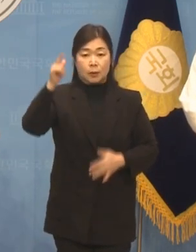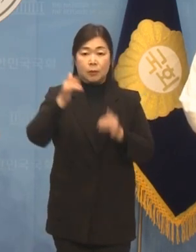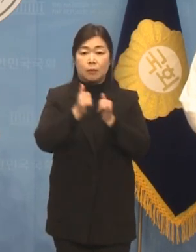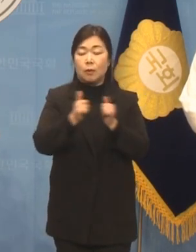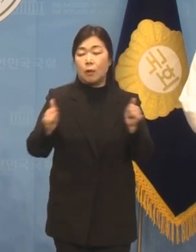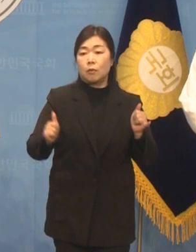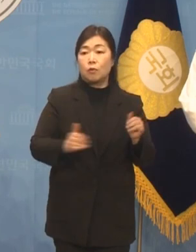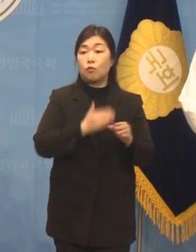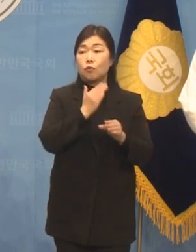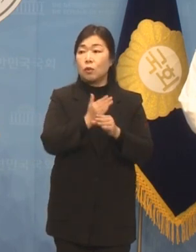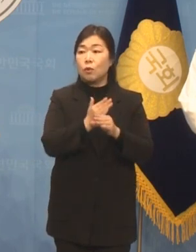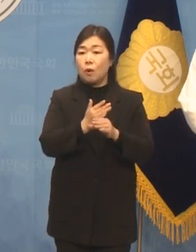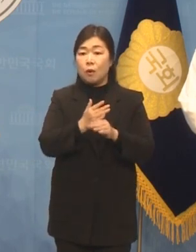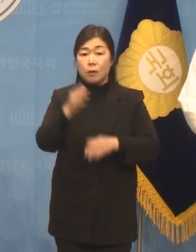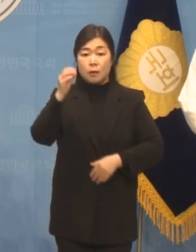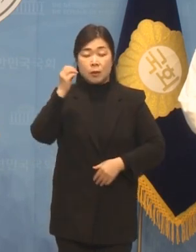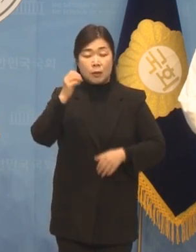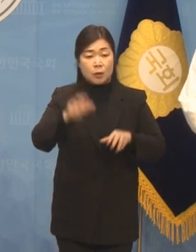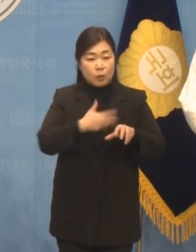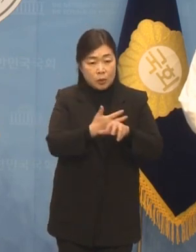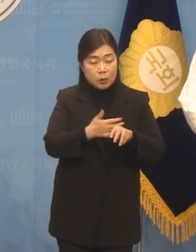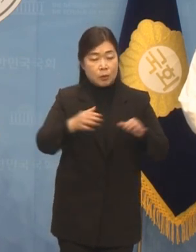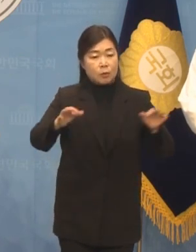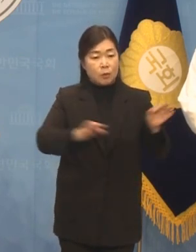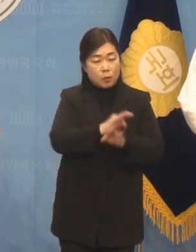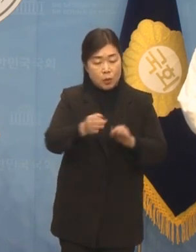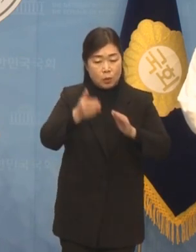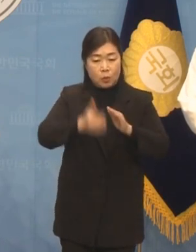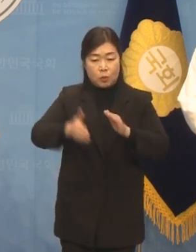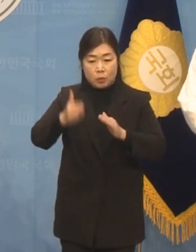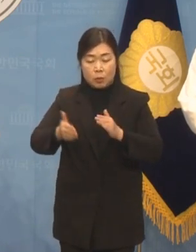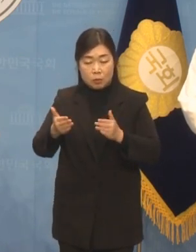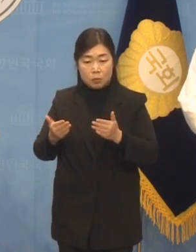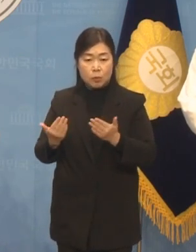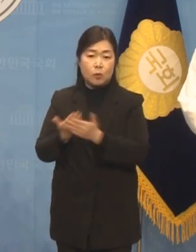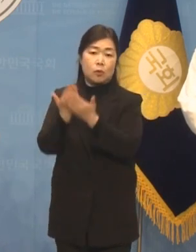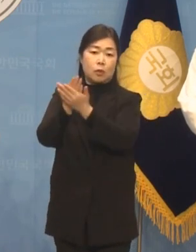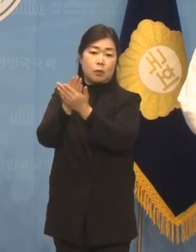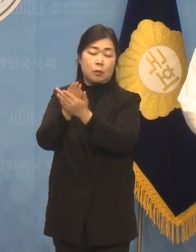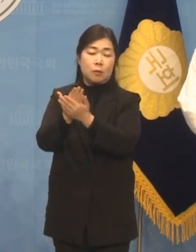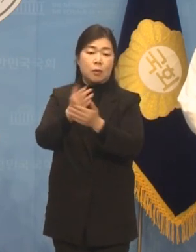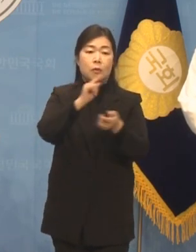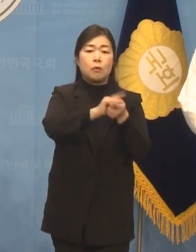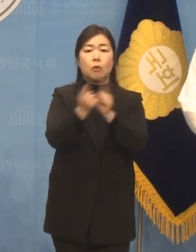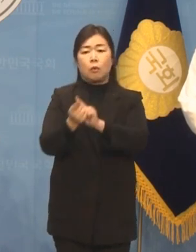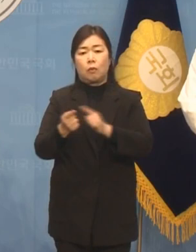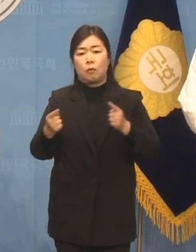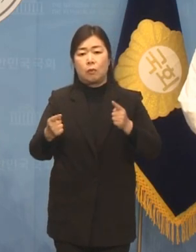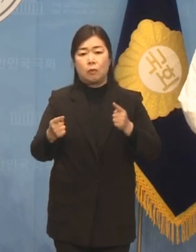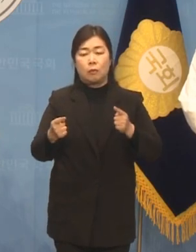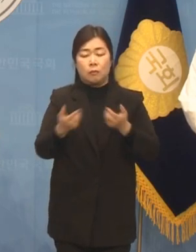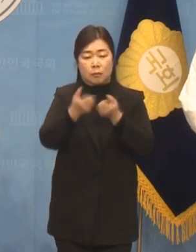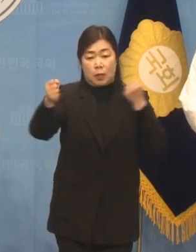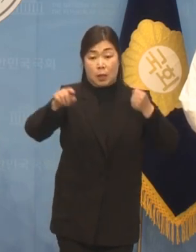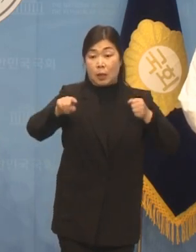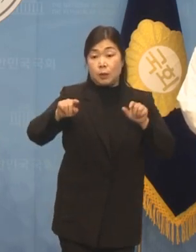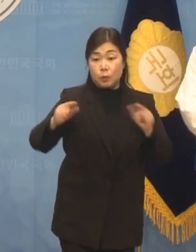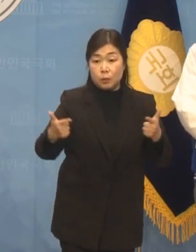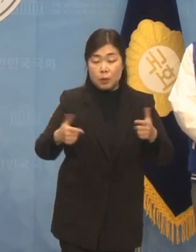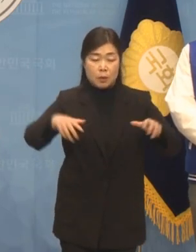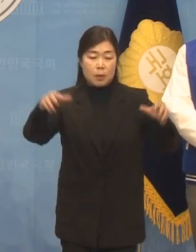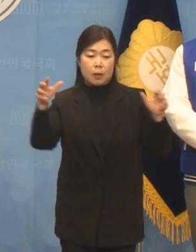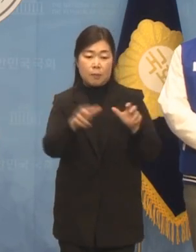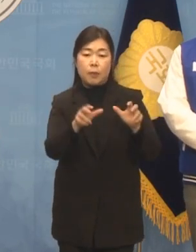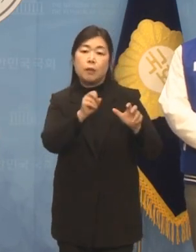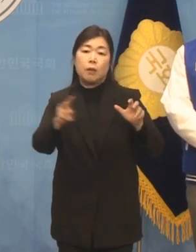이 혁신경제와 공정성장이 일종의 상호 이율 배반적인 게 아니라 함께해야 대한민국